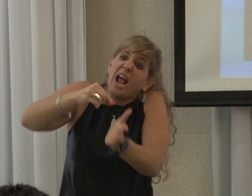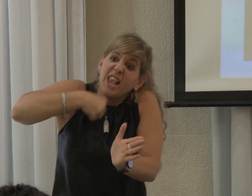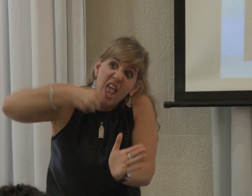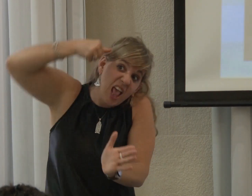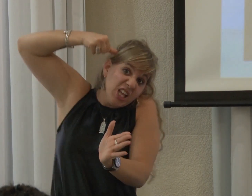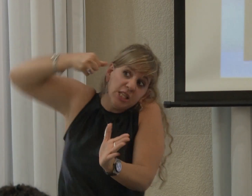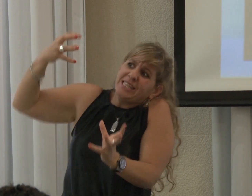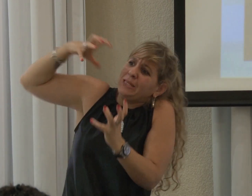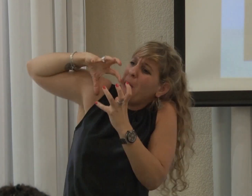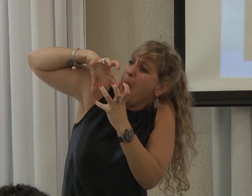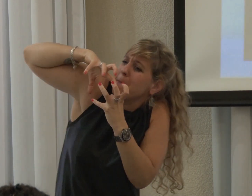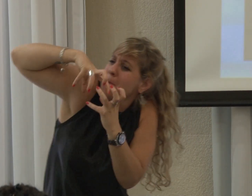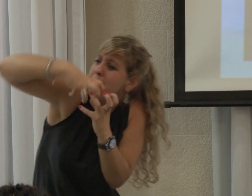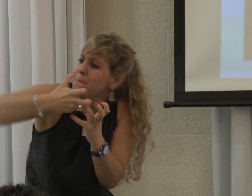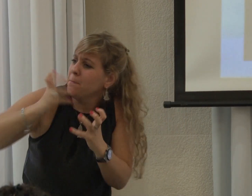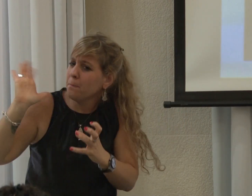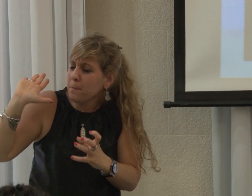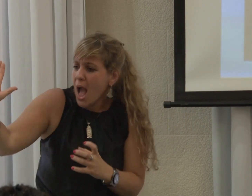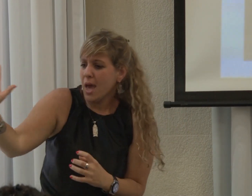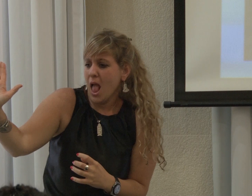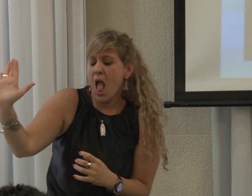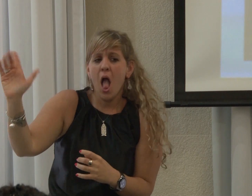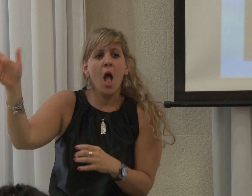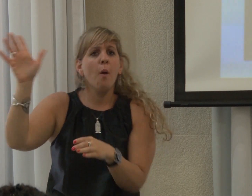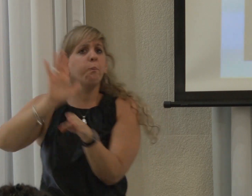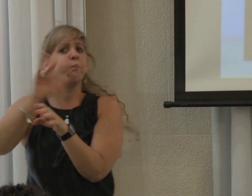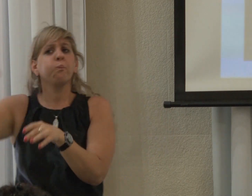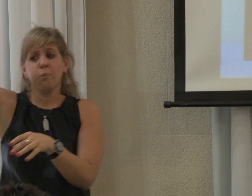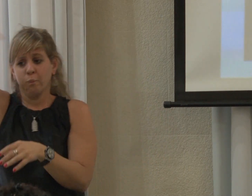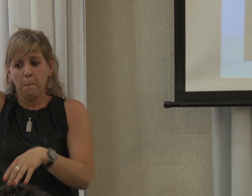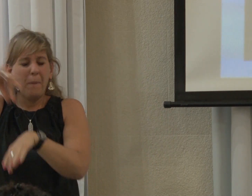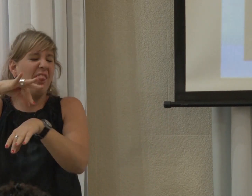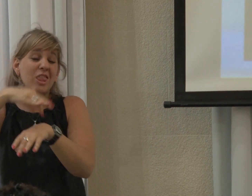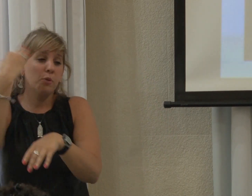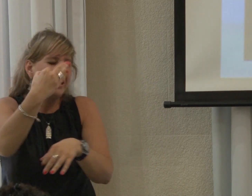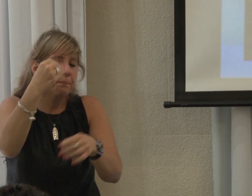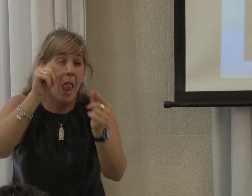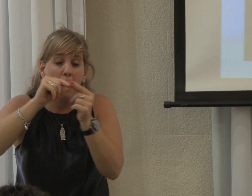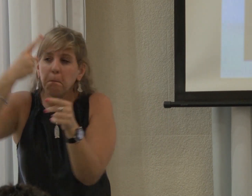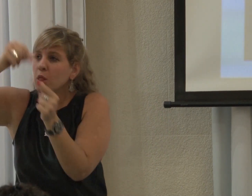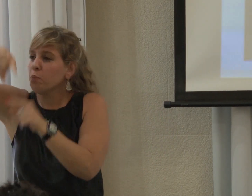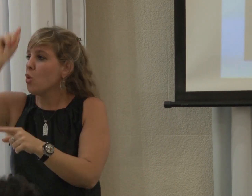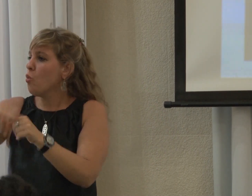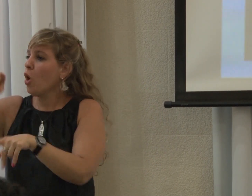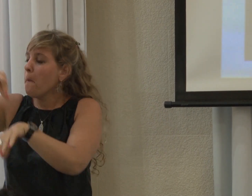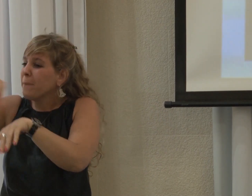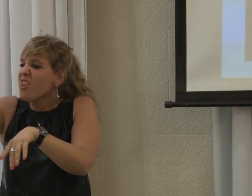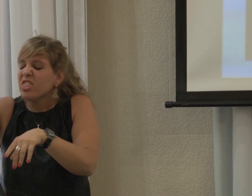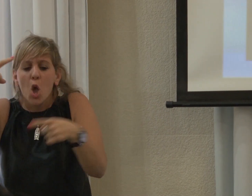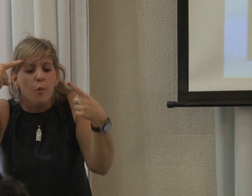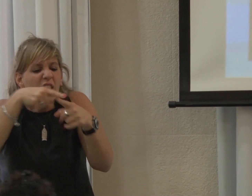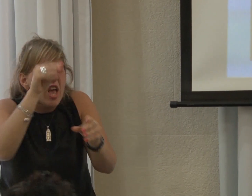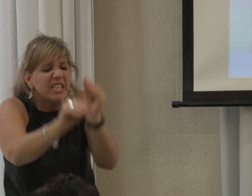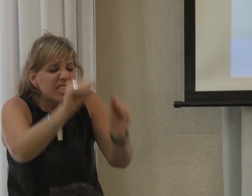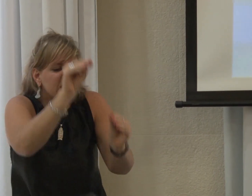mayoría siempre ha visto a la persona sorda como una persona que hay que reparar el déficit, que hable, que escuche. Entonces, negaban esta